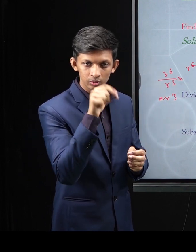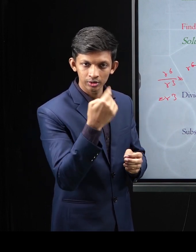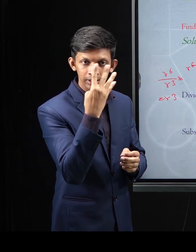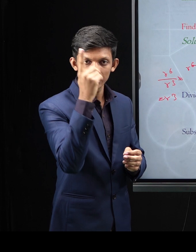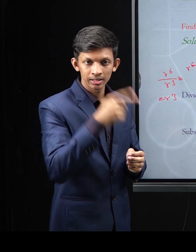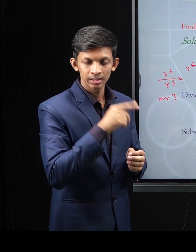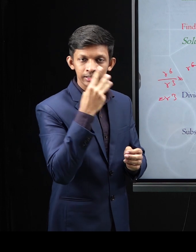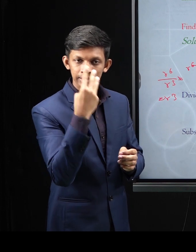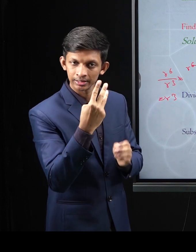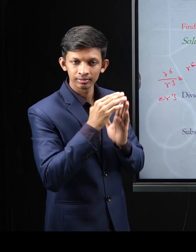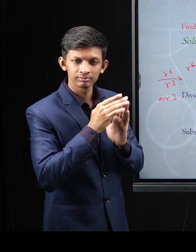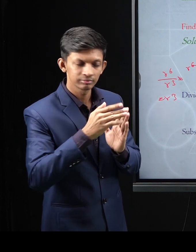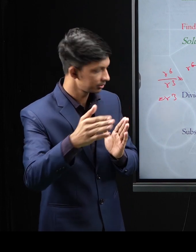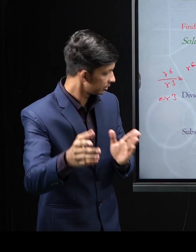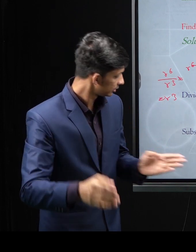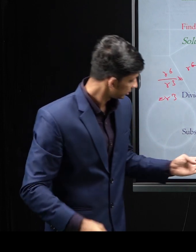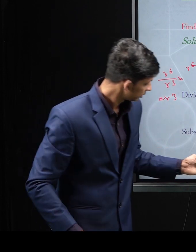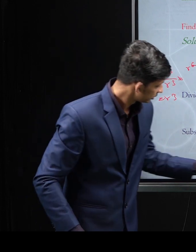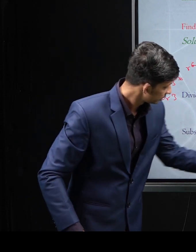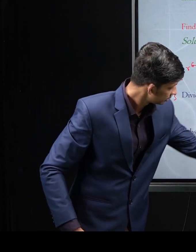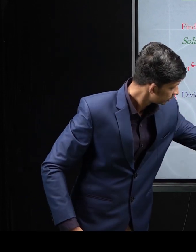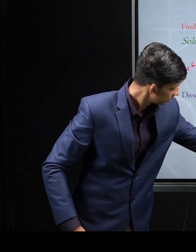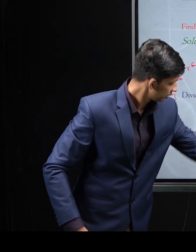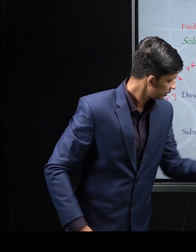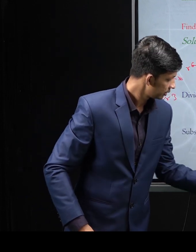2, 4/3 అండ్ సో ఆన్.